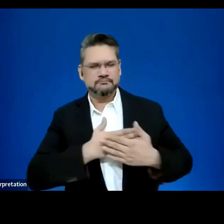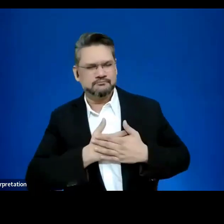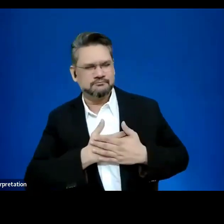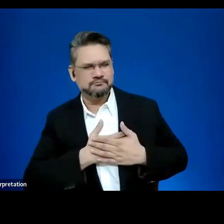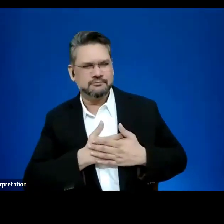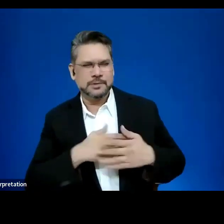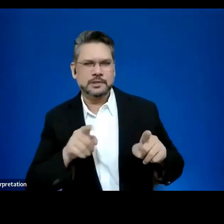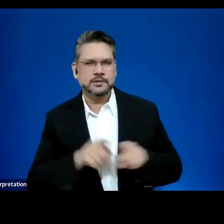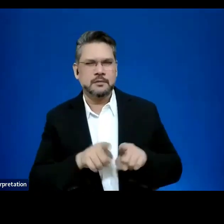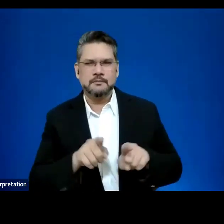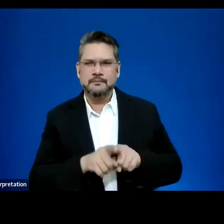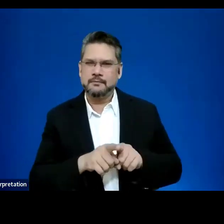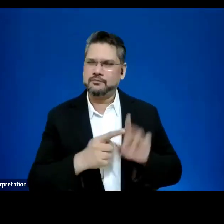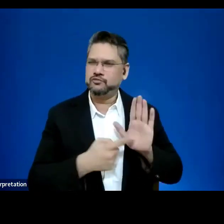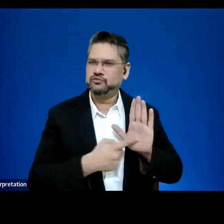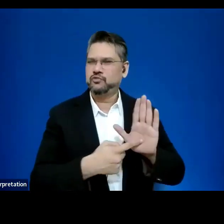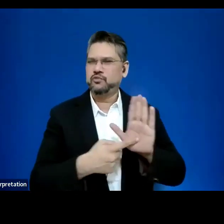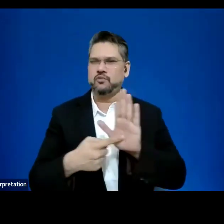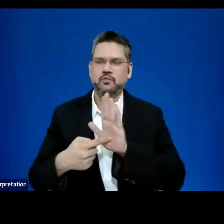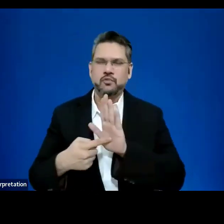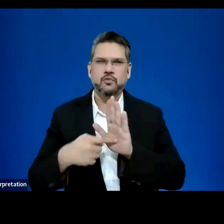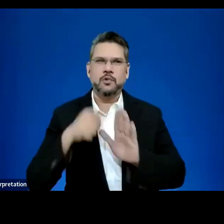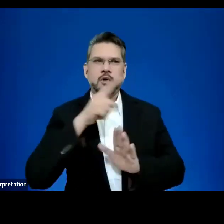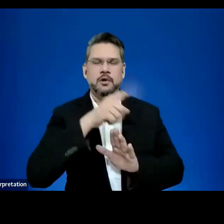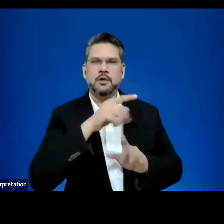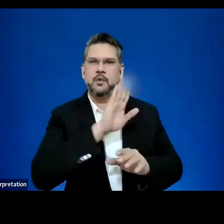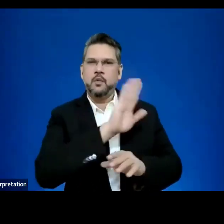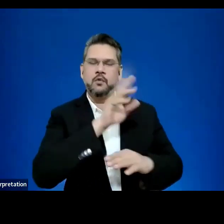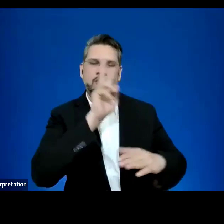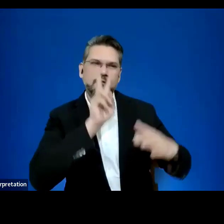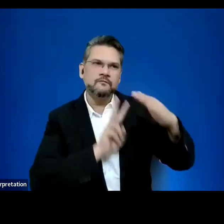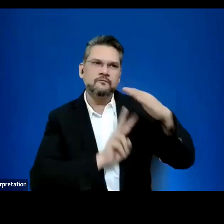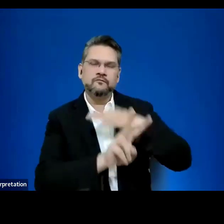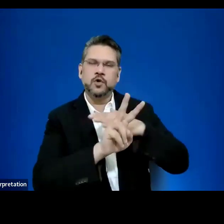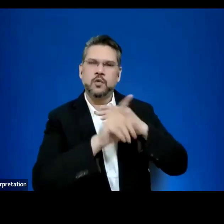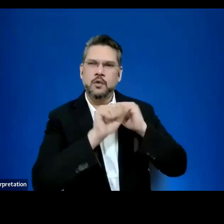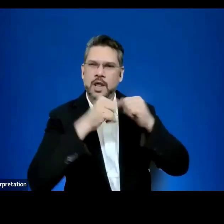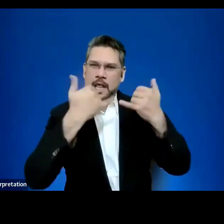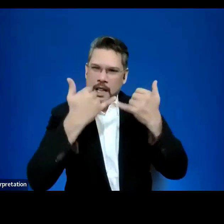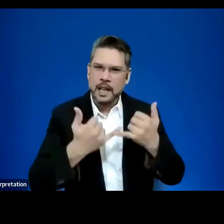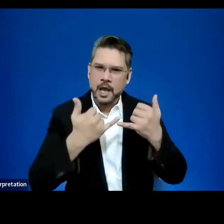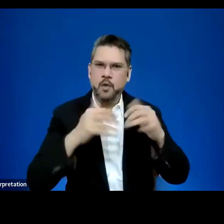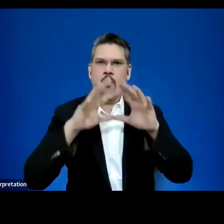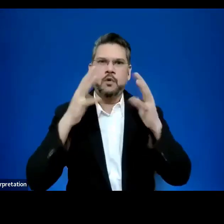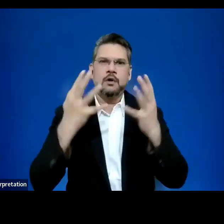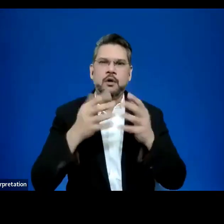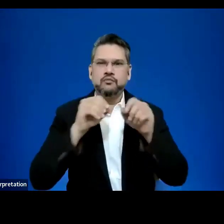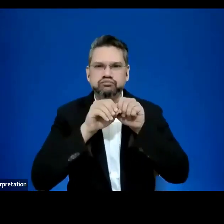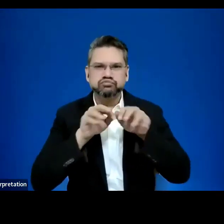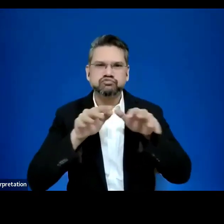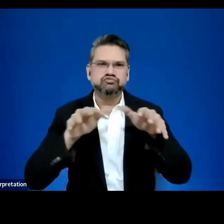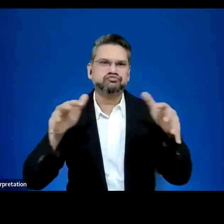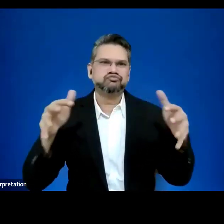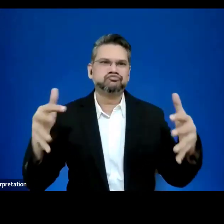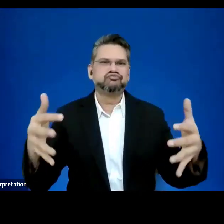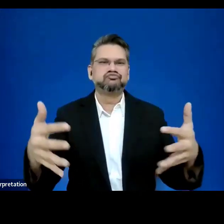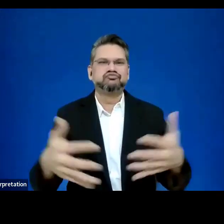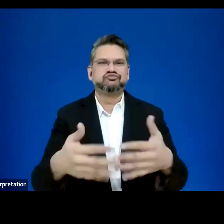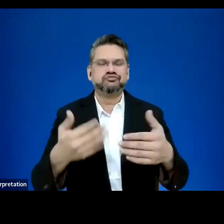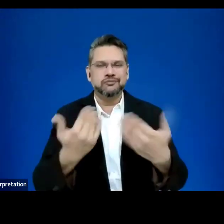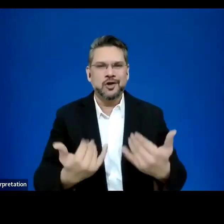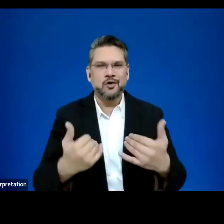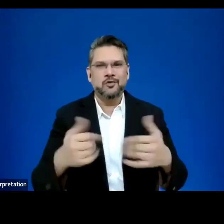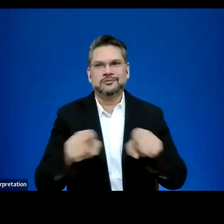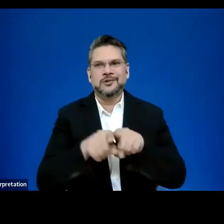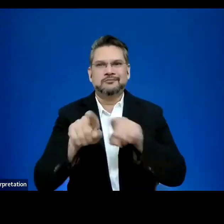的内心，用他的这些慈悲，他就像是一个心庙一